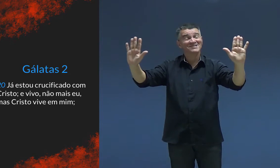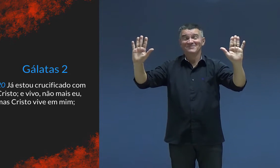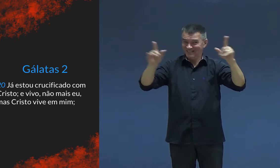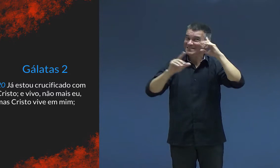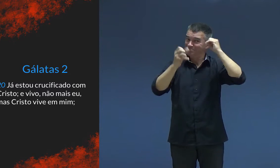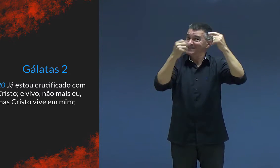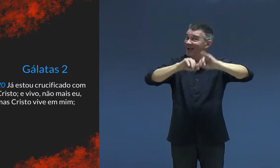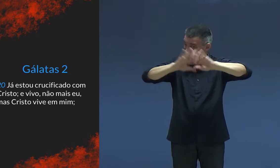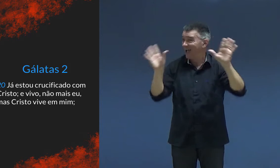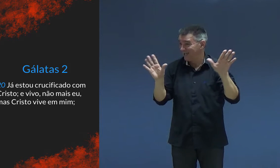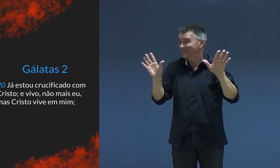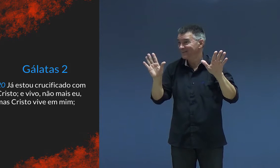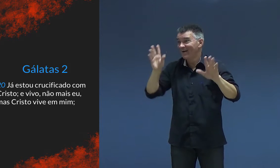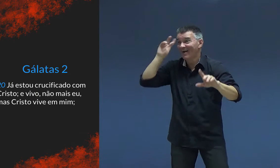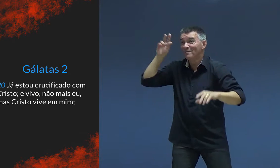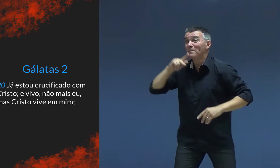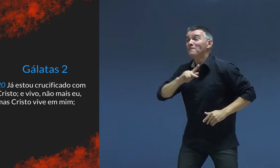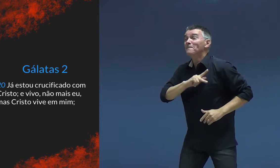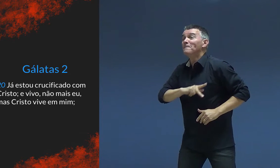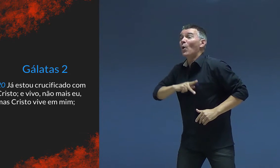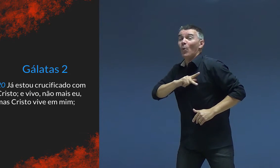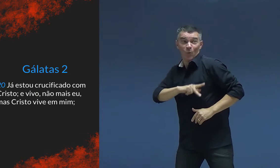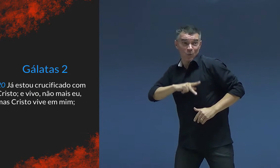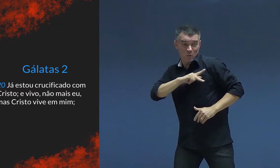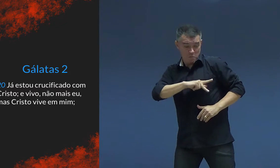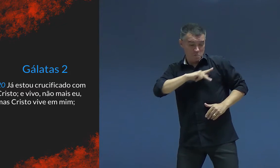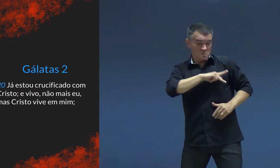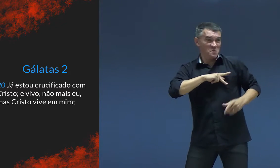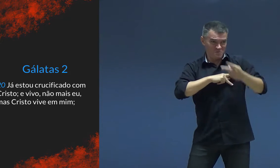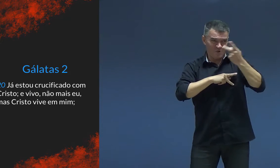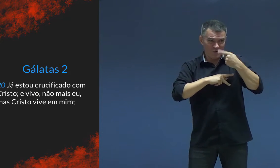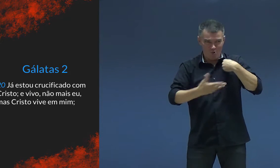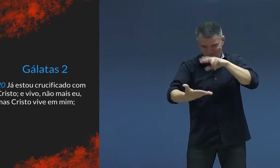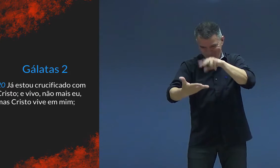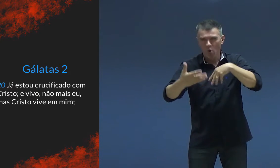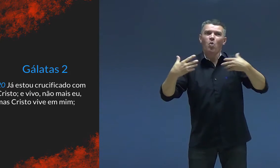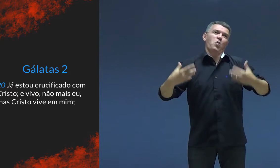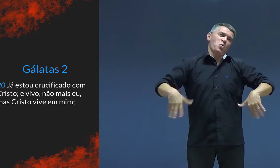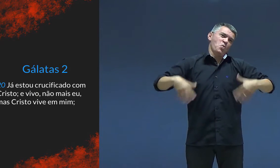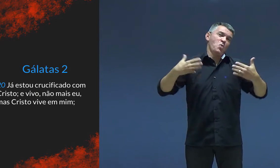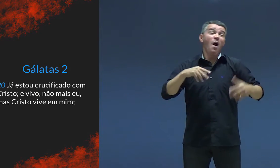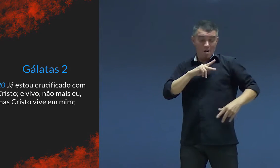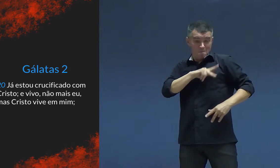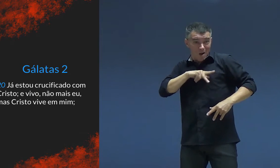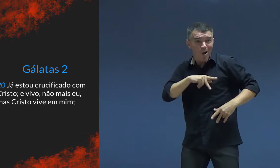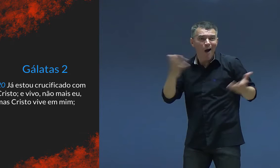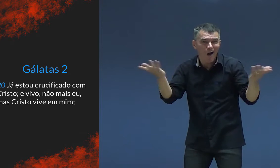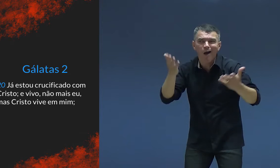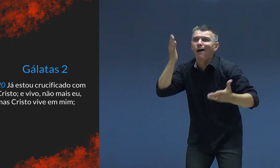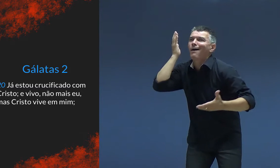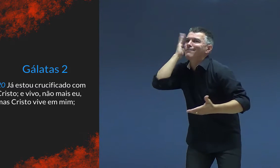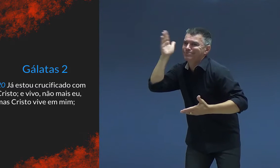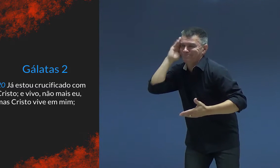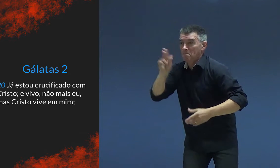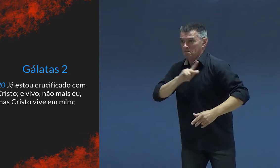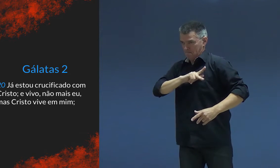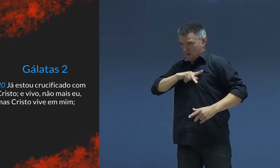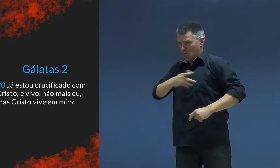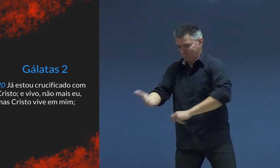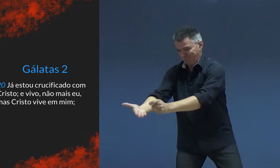Mas olha só, vou explicar pra vocês. Então Paulo, eu estava lendo ali, ele sabia